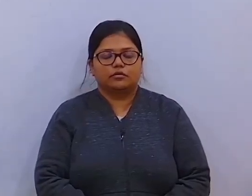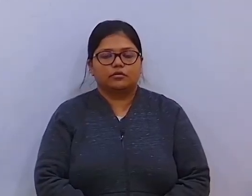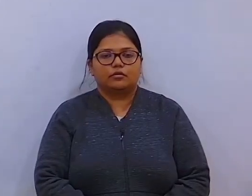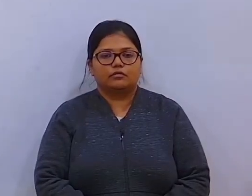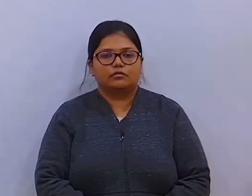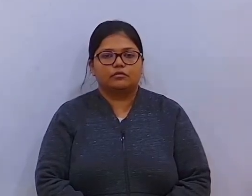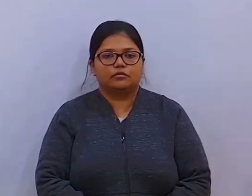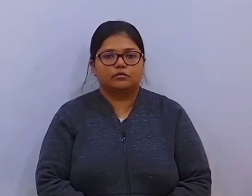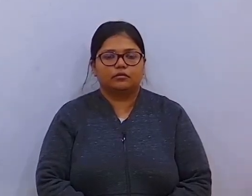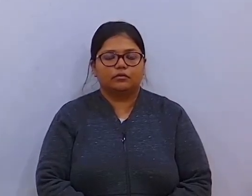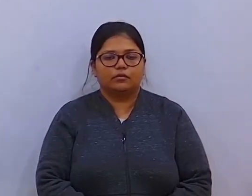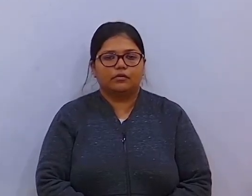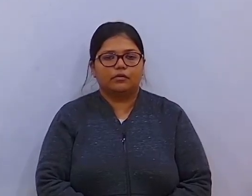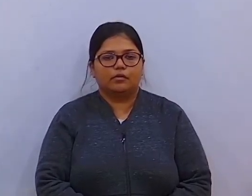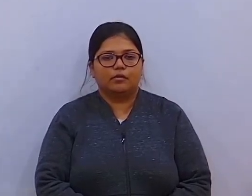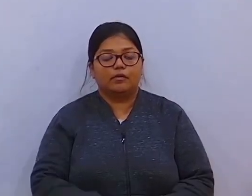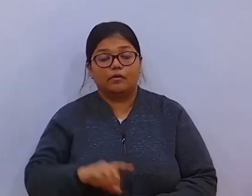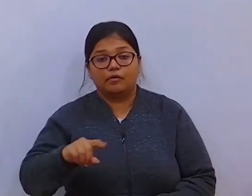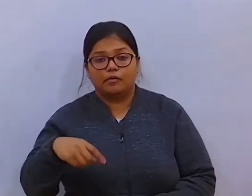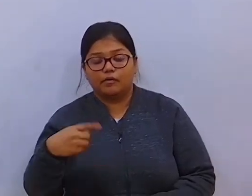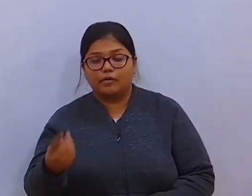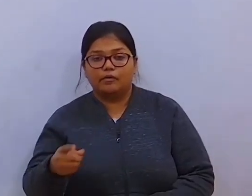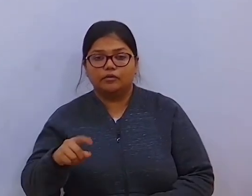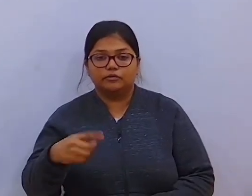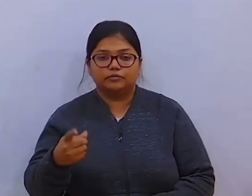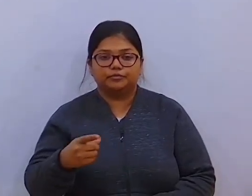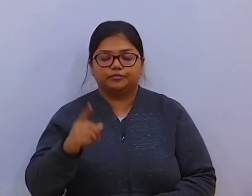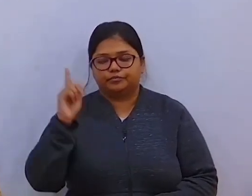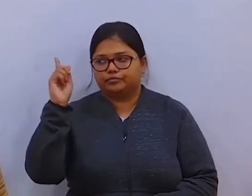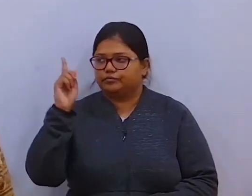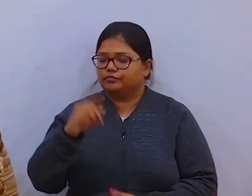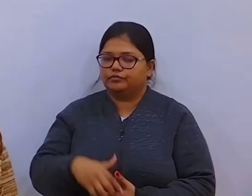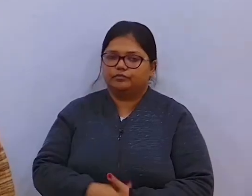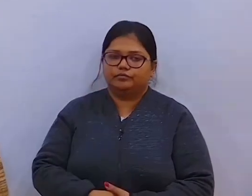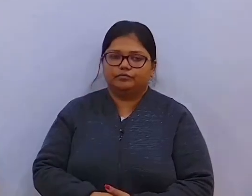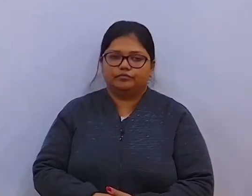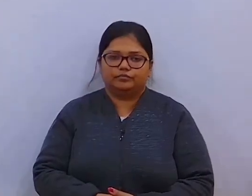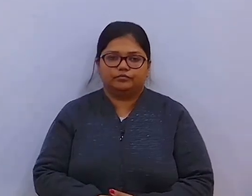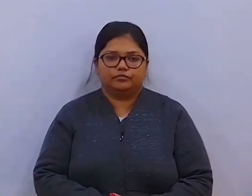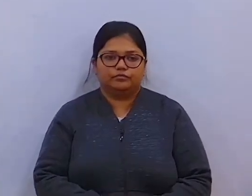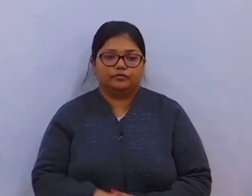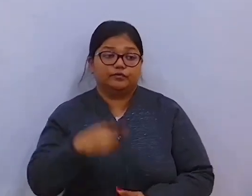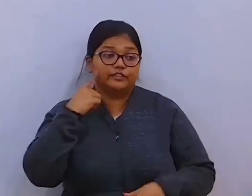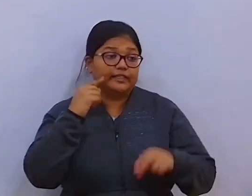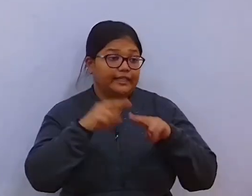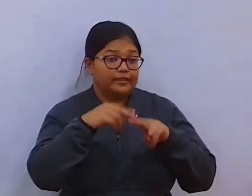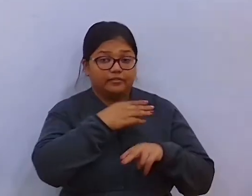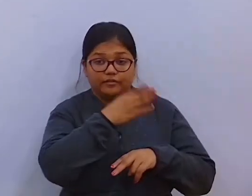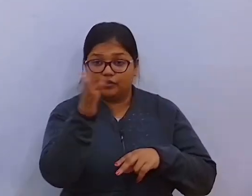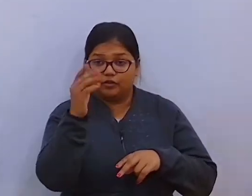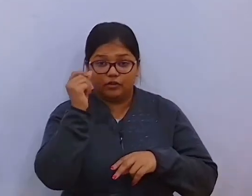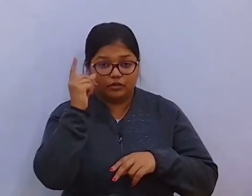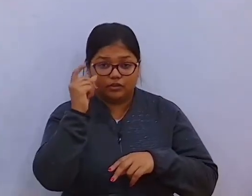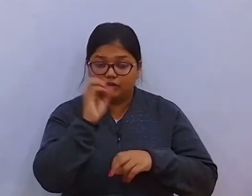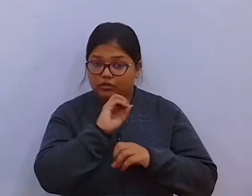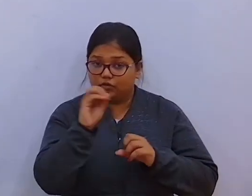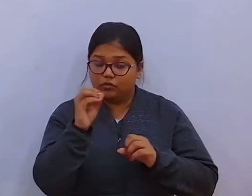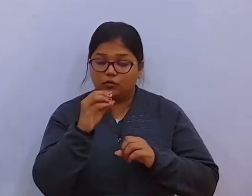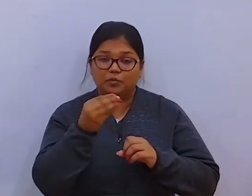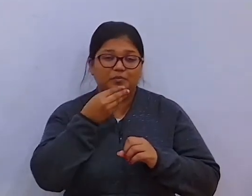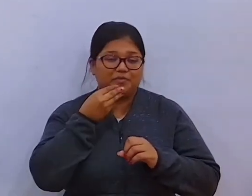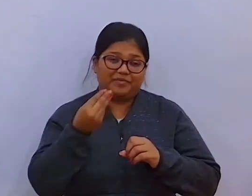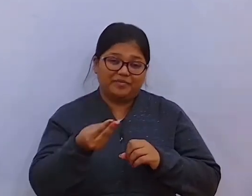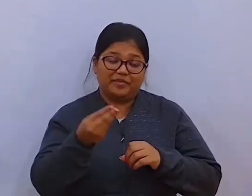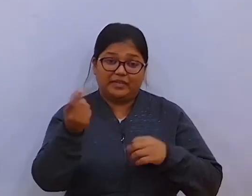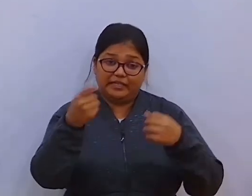है उत्तरी शीत कटिबंध। ठीक, ये हो गया क्या। उसके बाद नेक्स्ट आता है